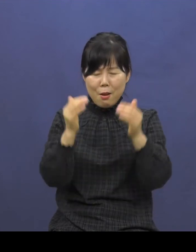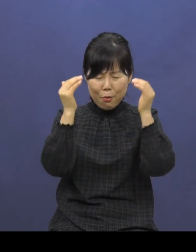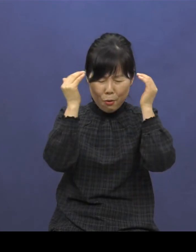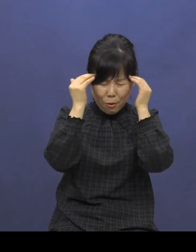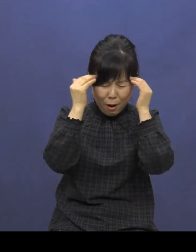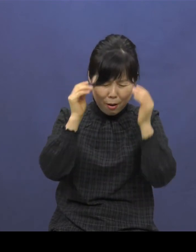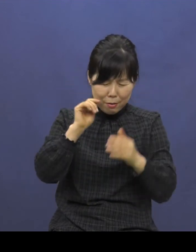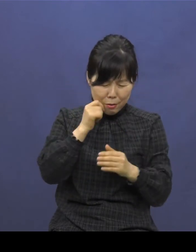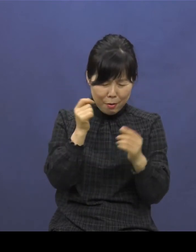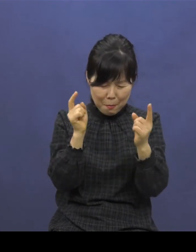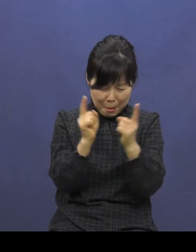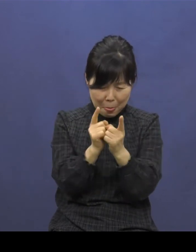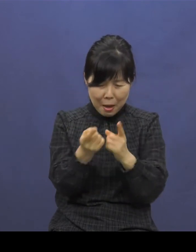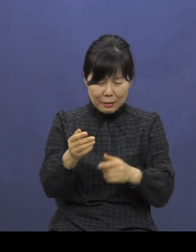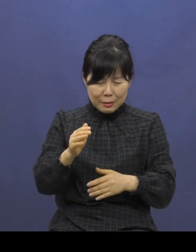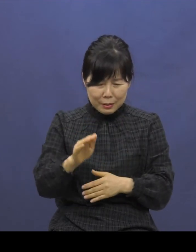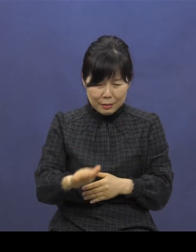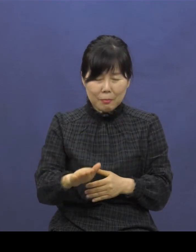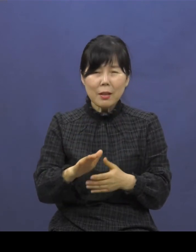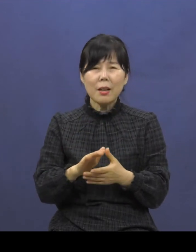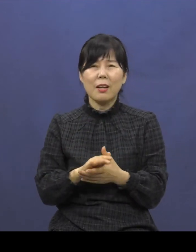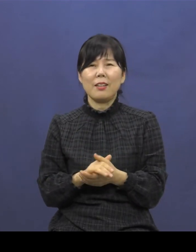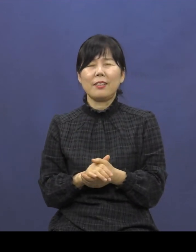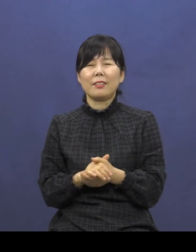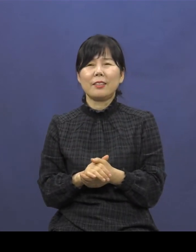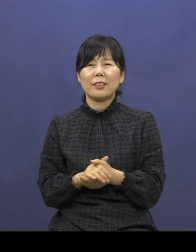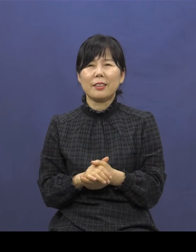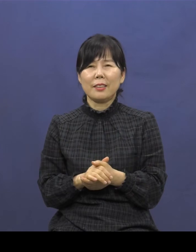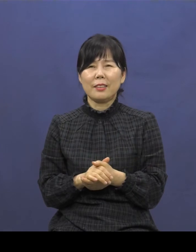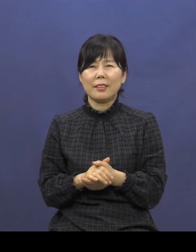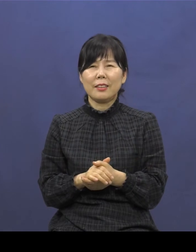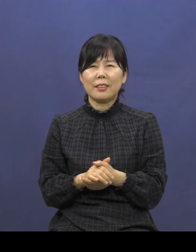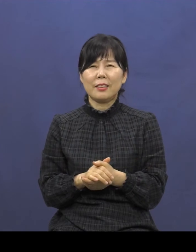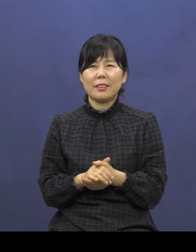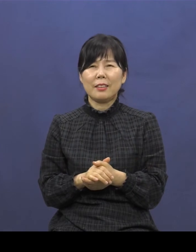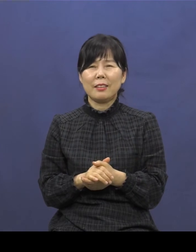그렇게 고난, 그렇게 어려움을 겪었는데, 그런데